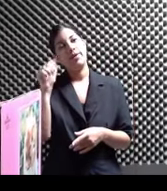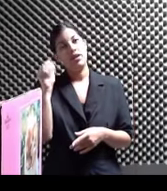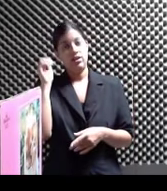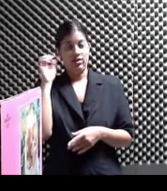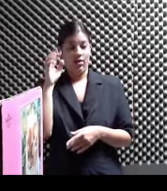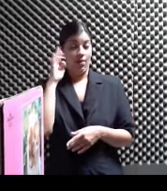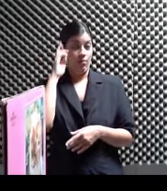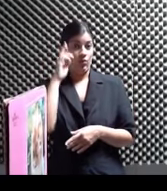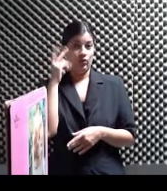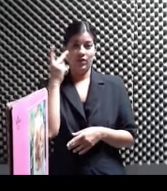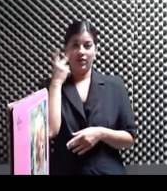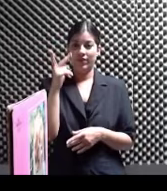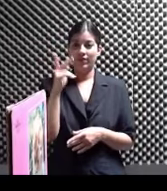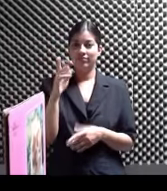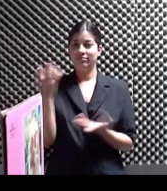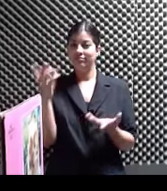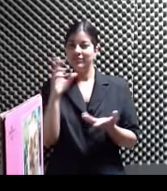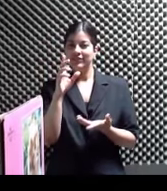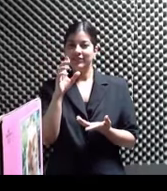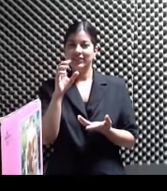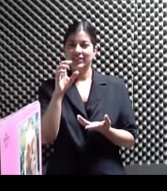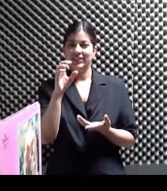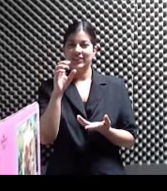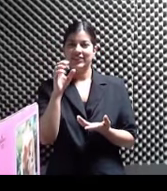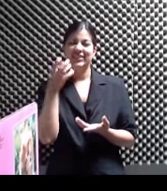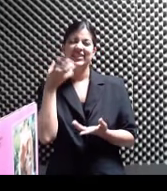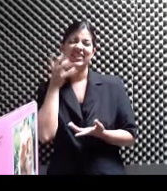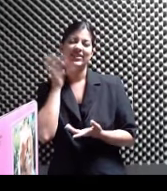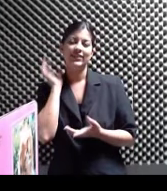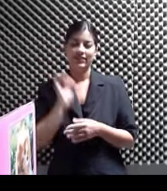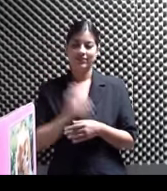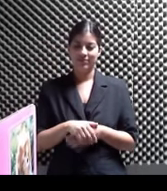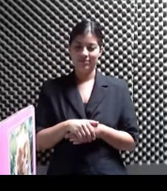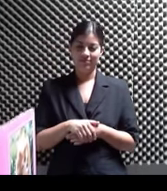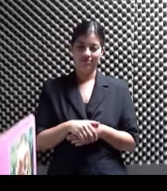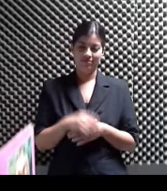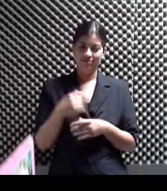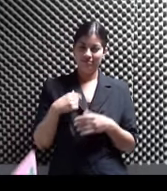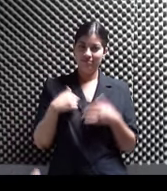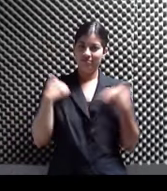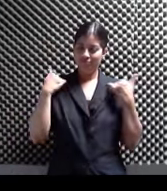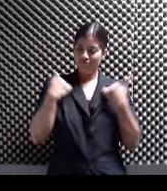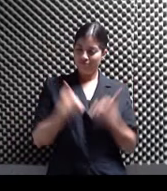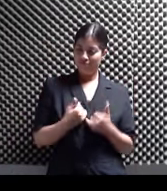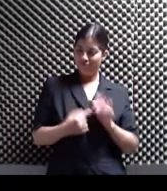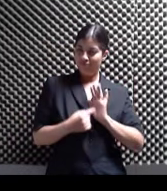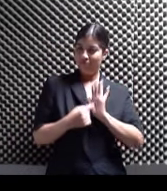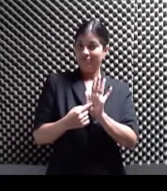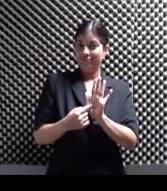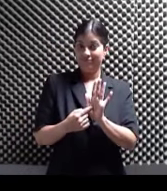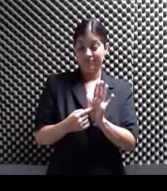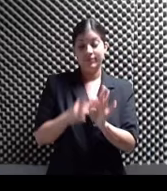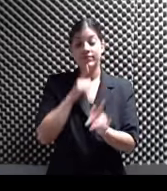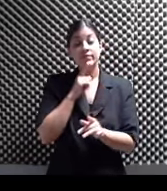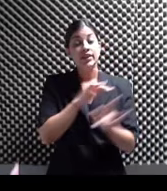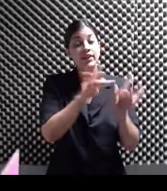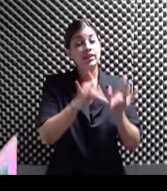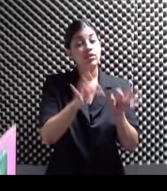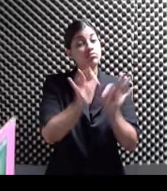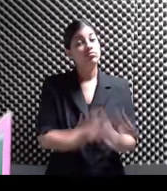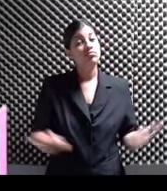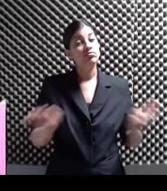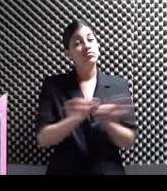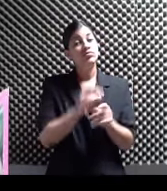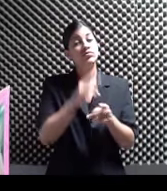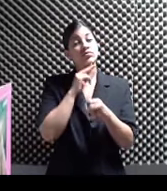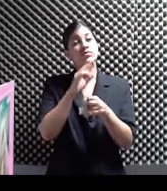sensualidad, el enmarcado del busto, etcétera. Pero es importante este disco porque en ese disco grabó ¿Qué sabes